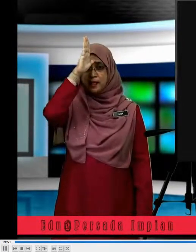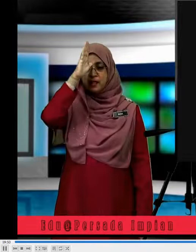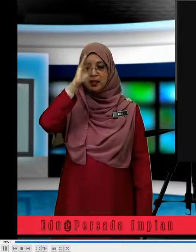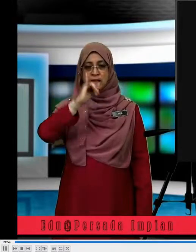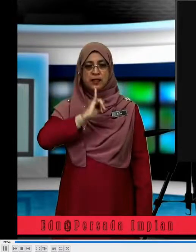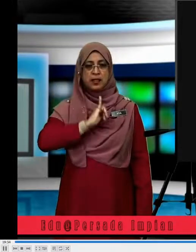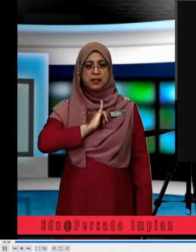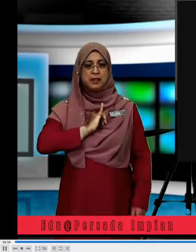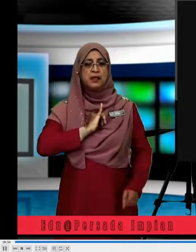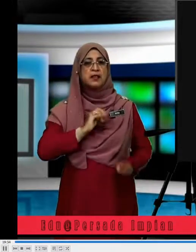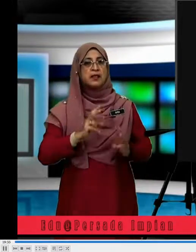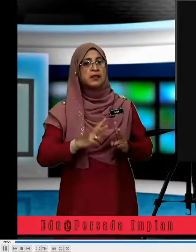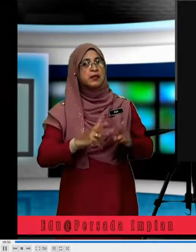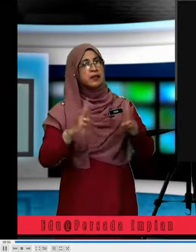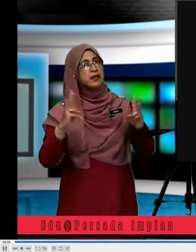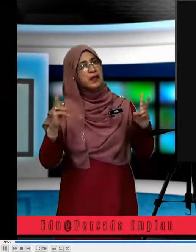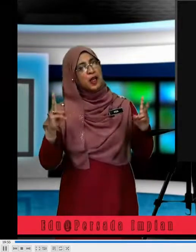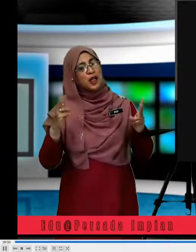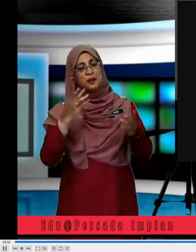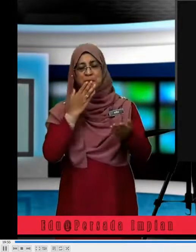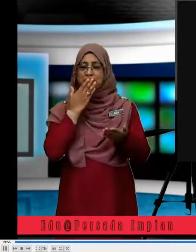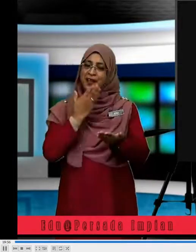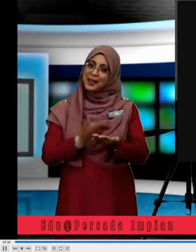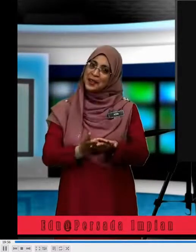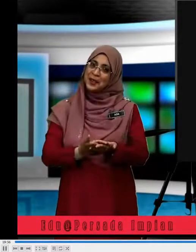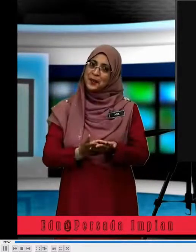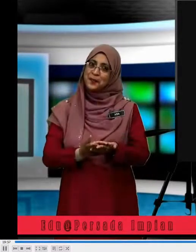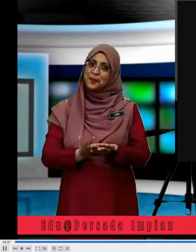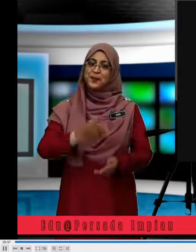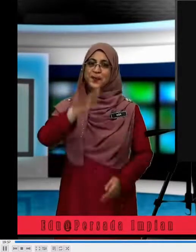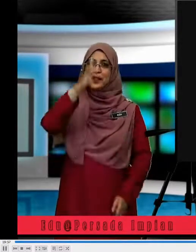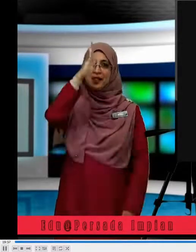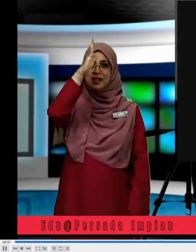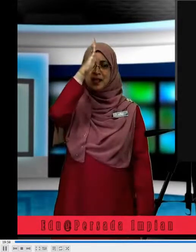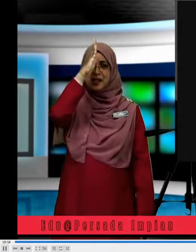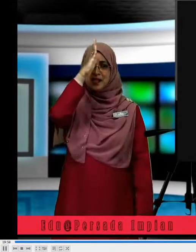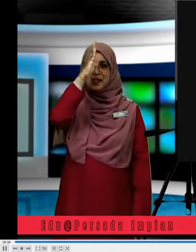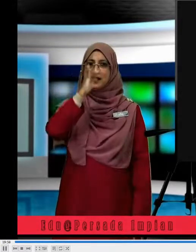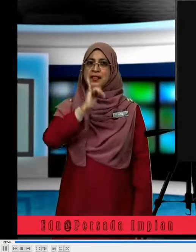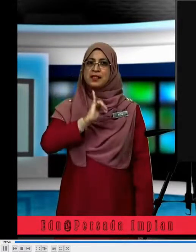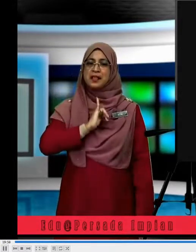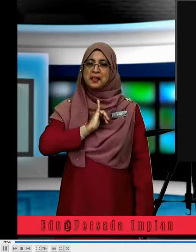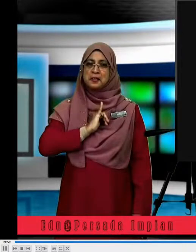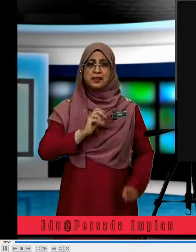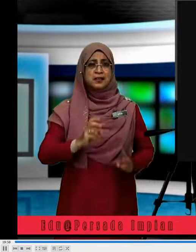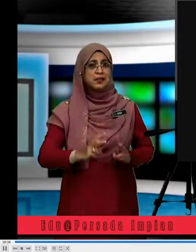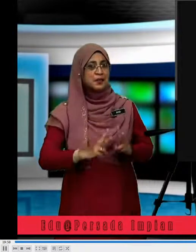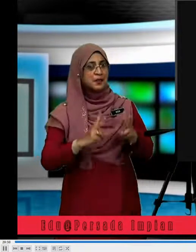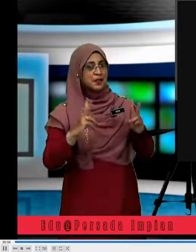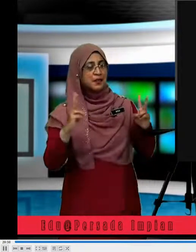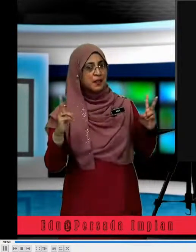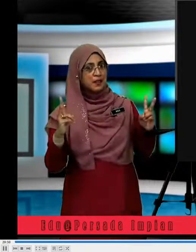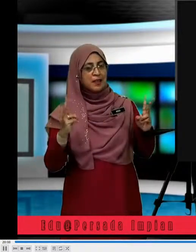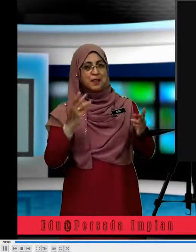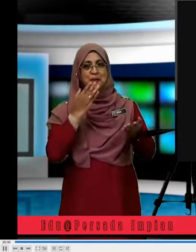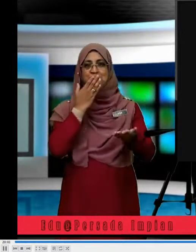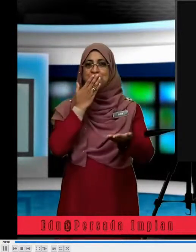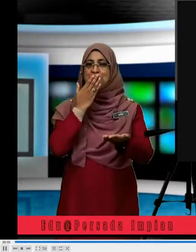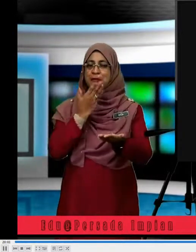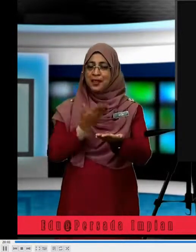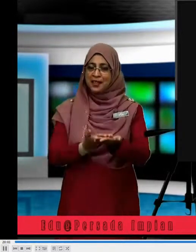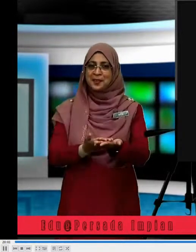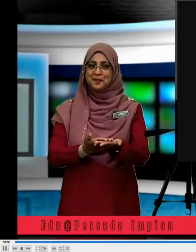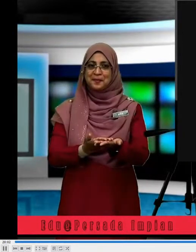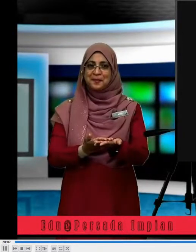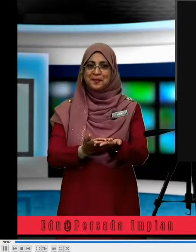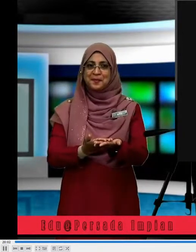ayah saya sangat baik ayah saya sangat